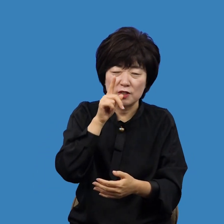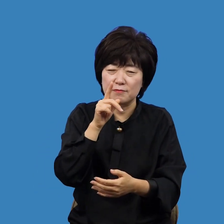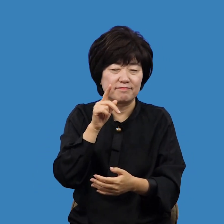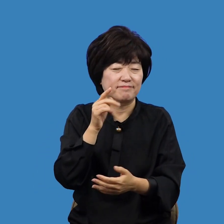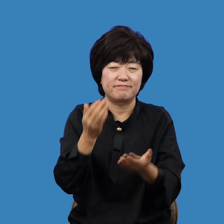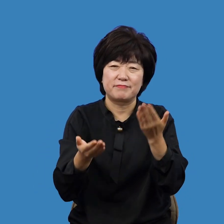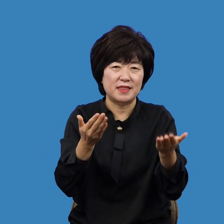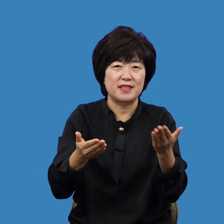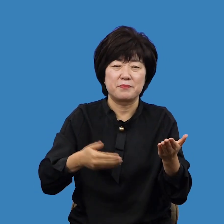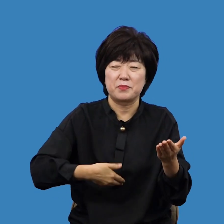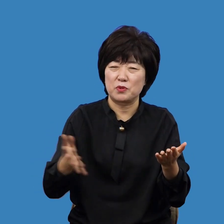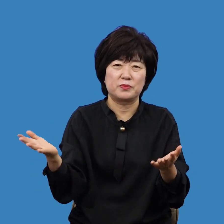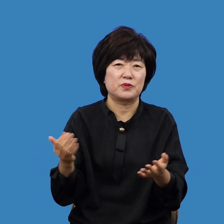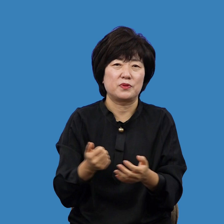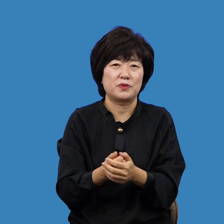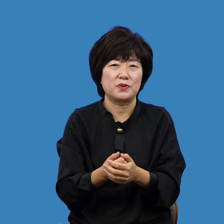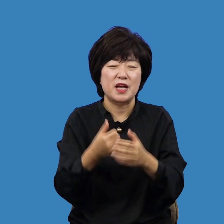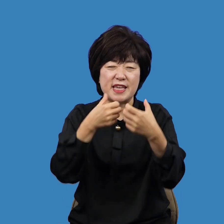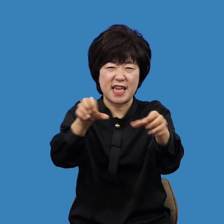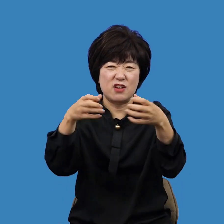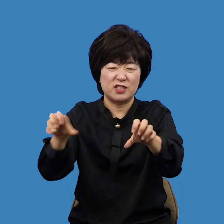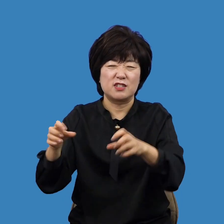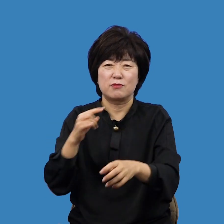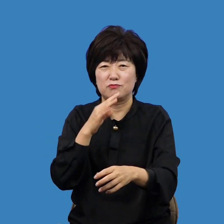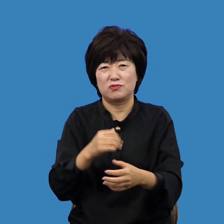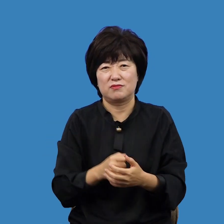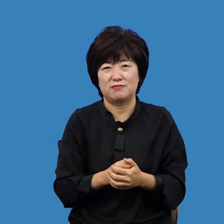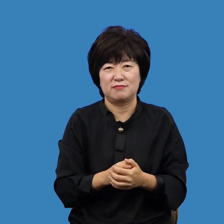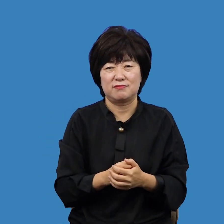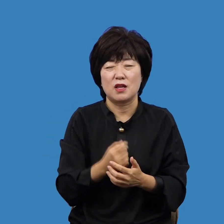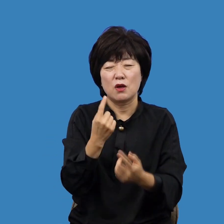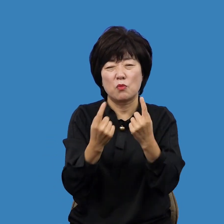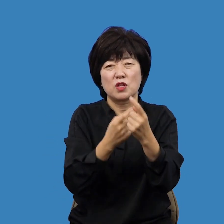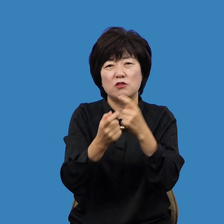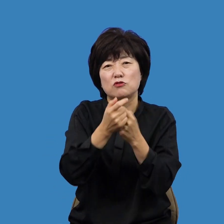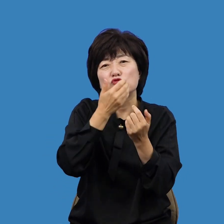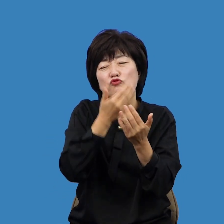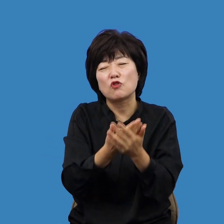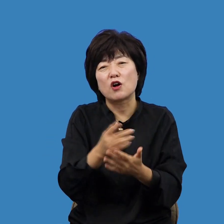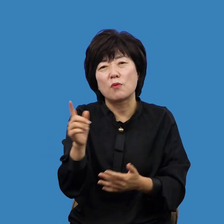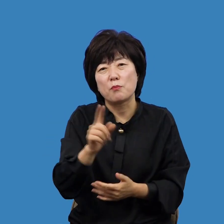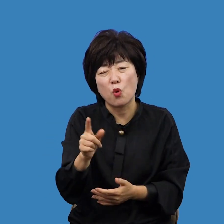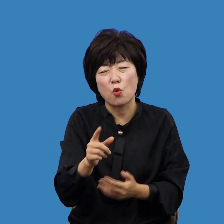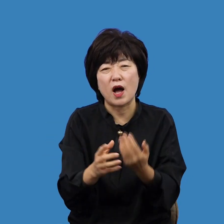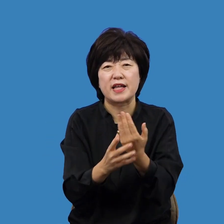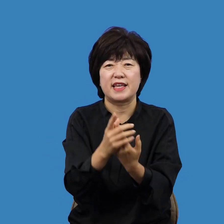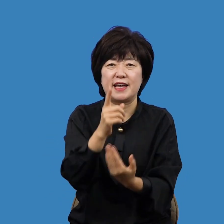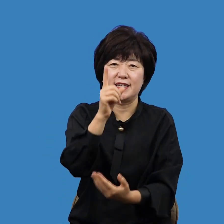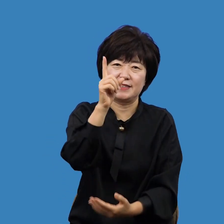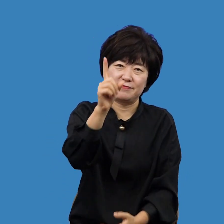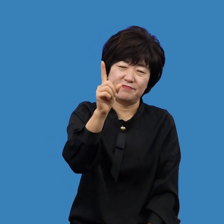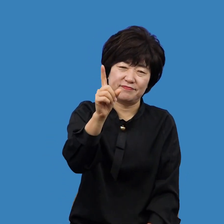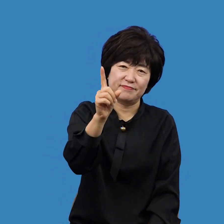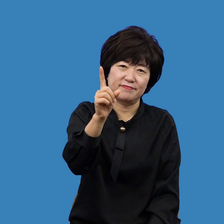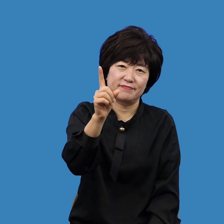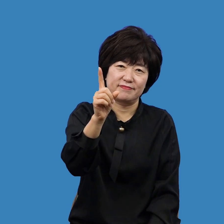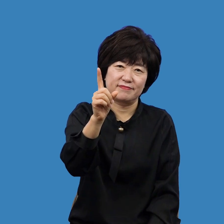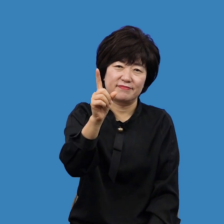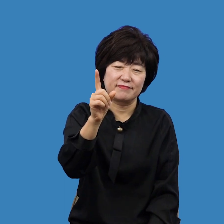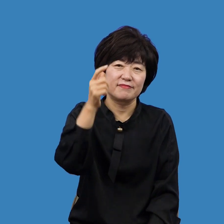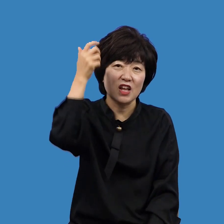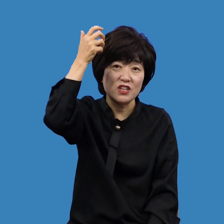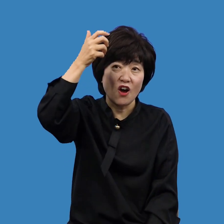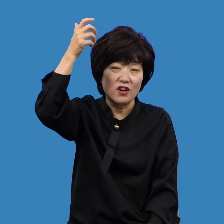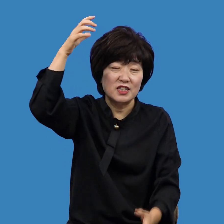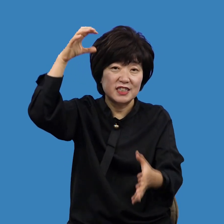뭐 그래봐야 거기 남는 건 아무것도 없고 깨지는 것밖에 없는데 그것보다 훨씬 중요한 게 뭐예요? 하나가 될 수 있느냐. 이것이